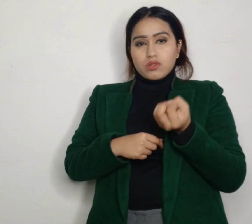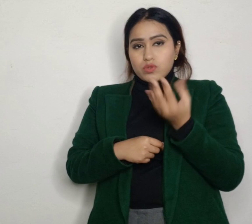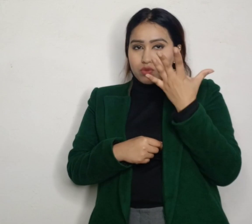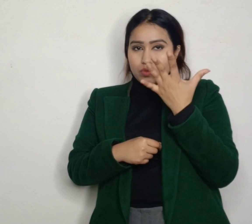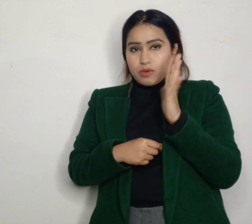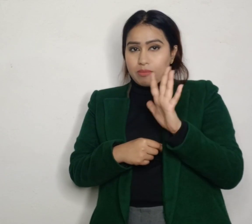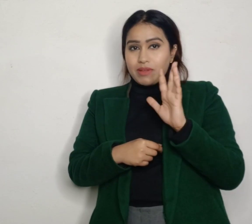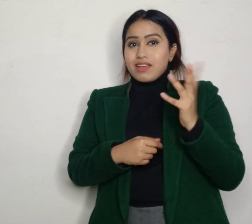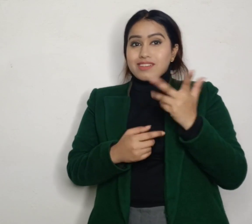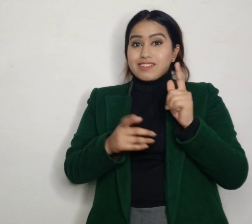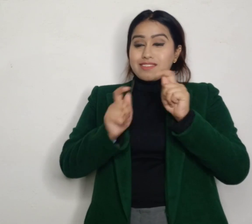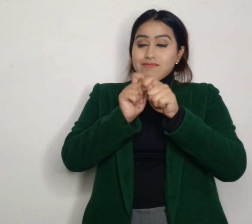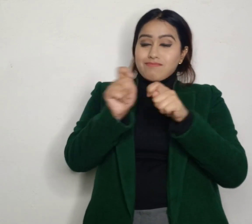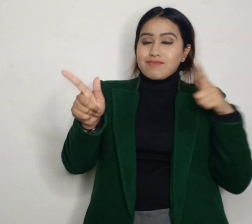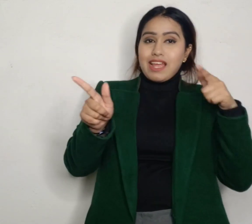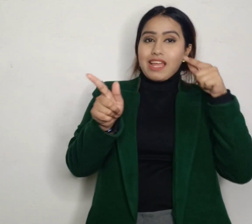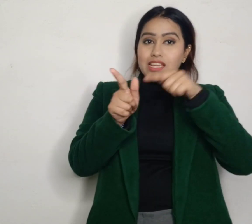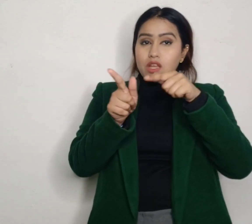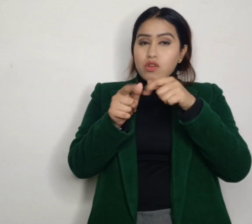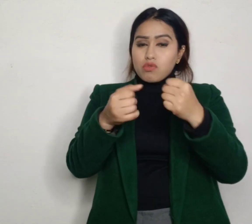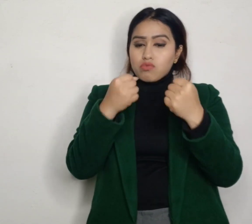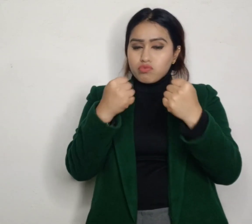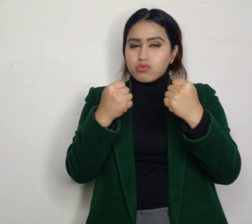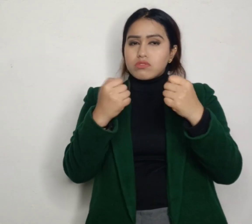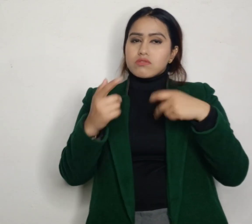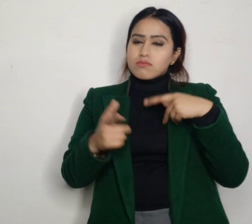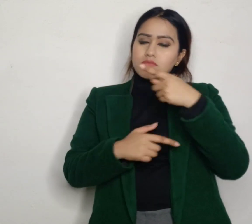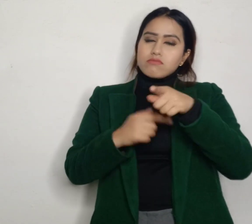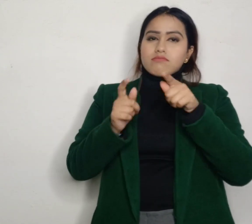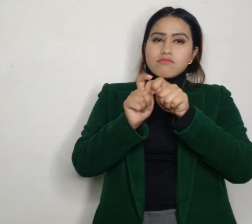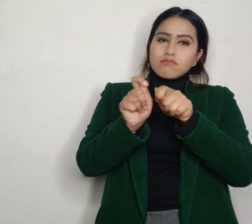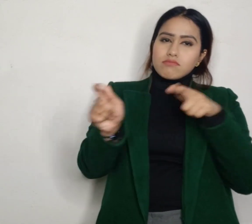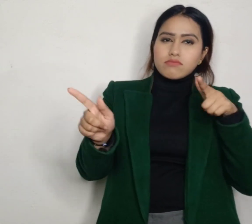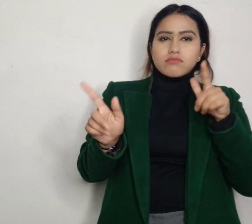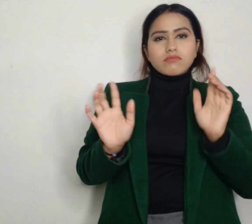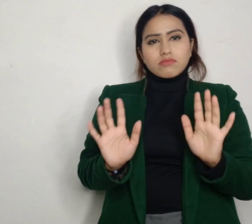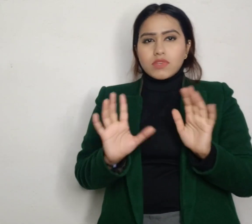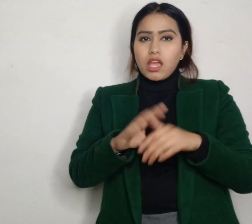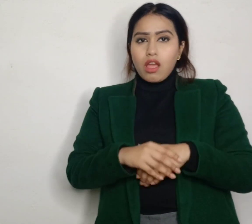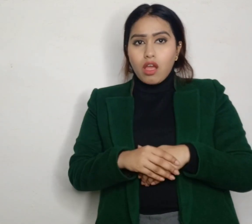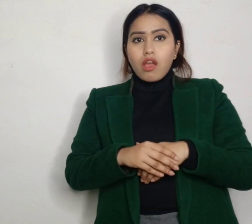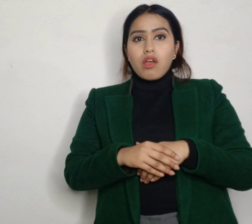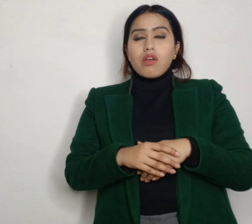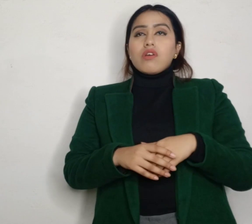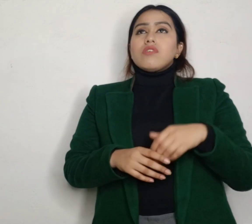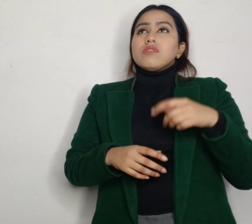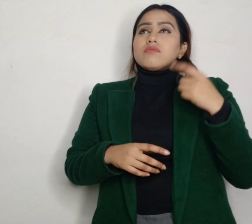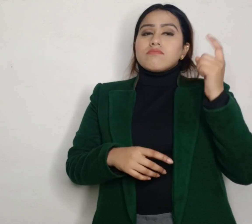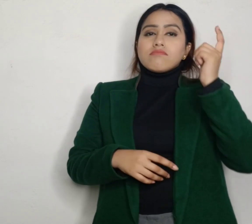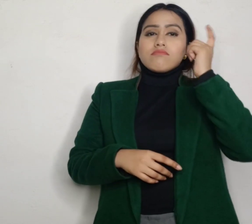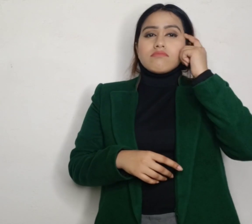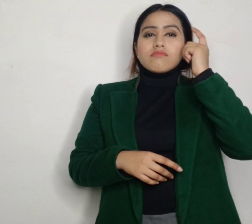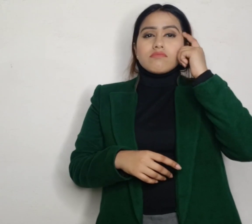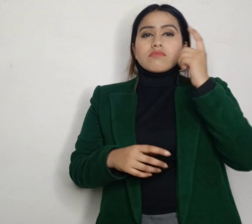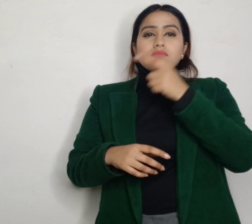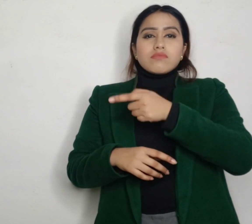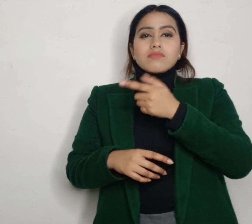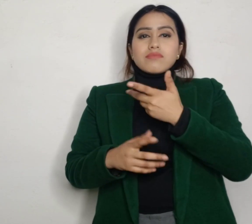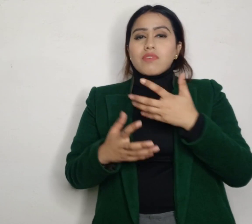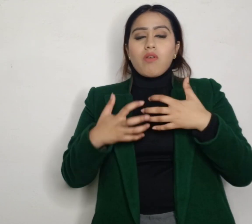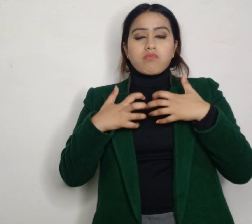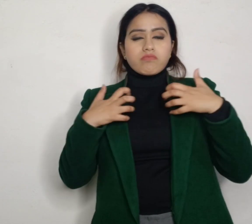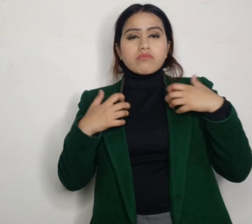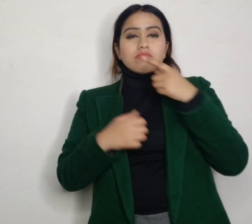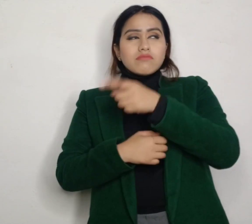दूंगा। अमोघ बाण जो कि सबसे शक्तिशाली। हनुमान जी ने जब यह सुना तो बहुत चिंतित हुए, अपने घर